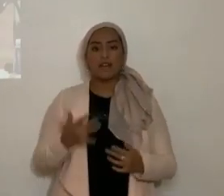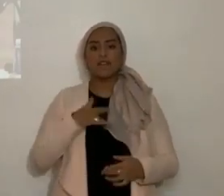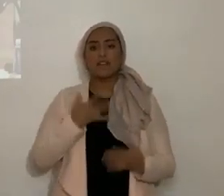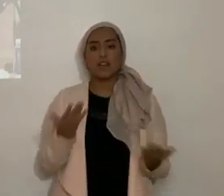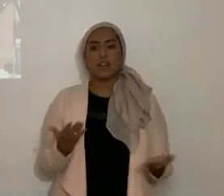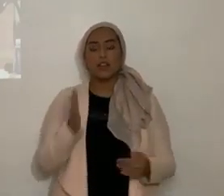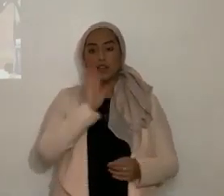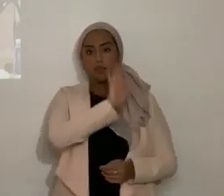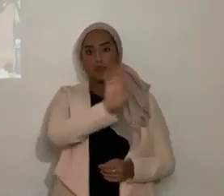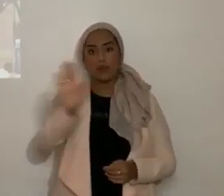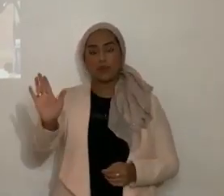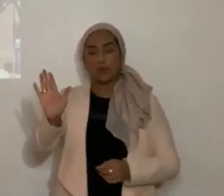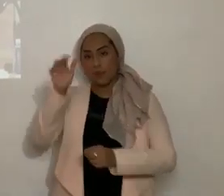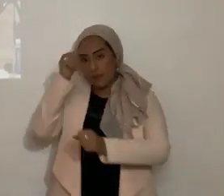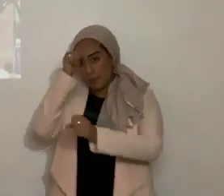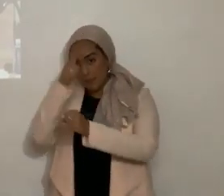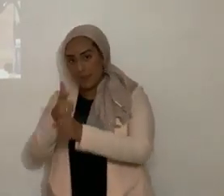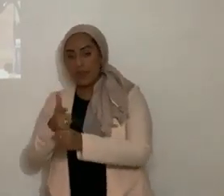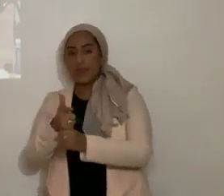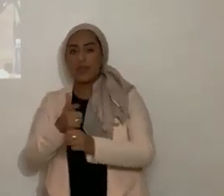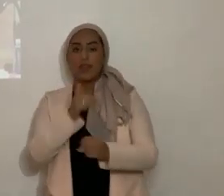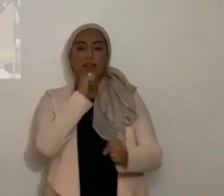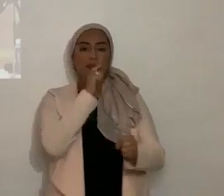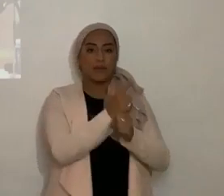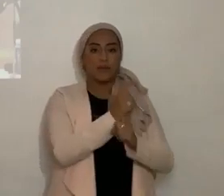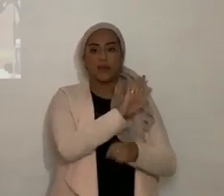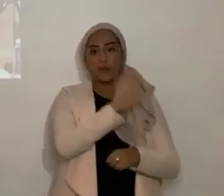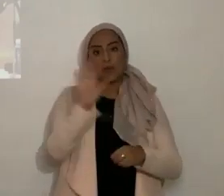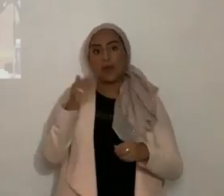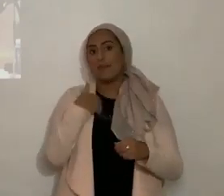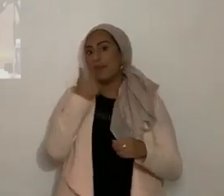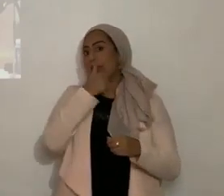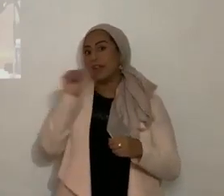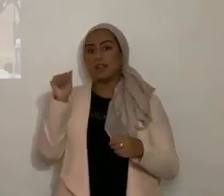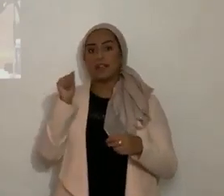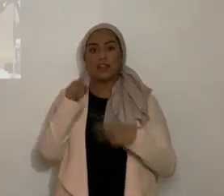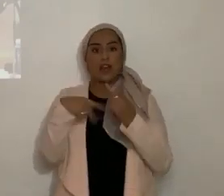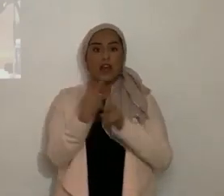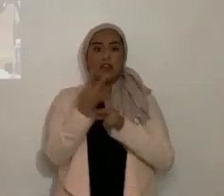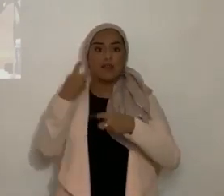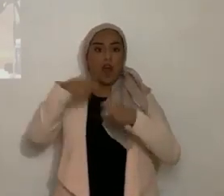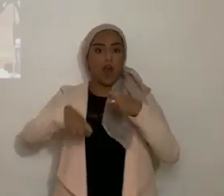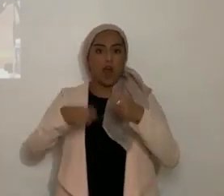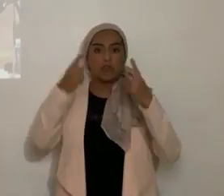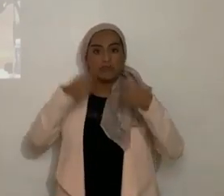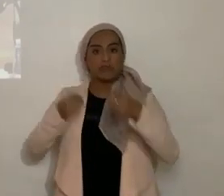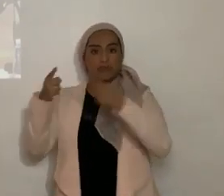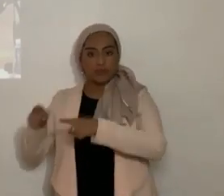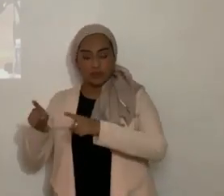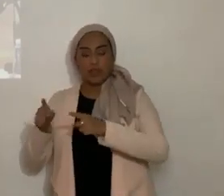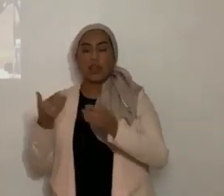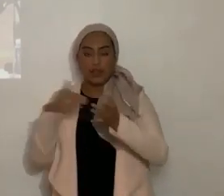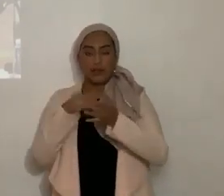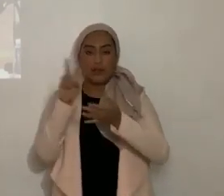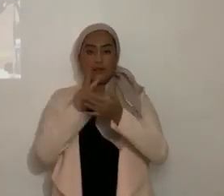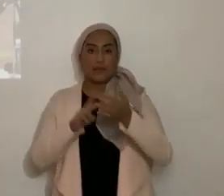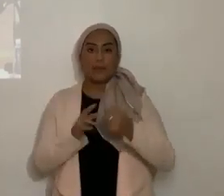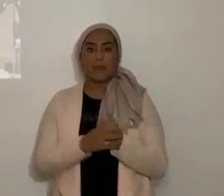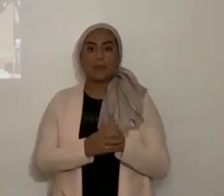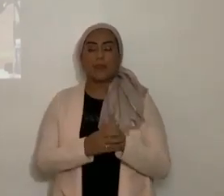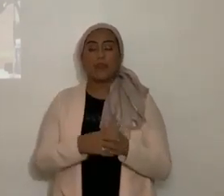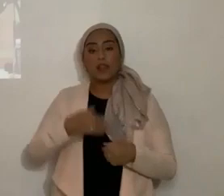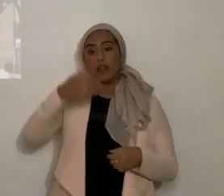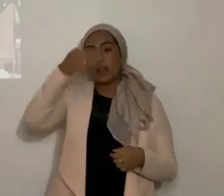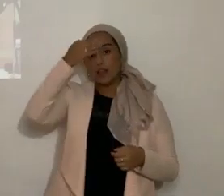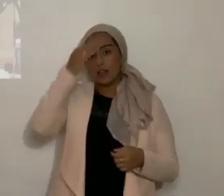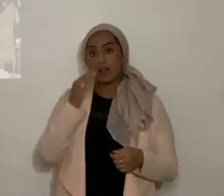Tú, amado hermano, hermana, que estás pasando por alguna situación, vamos a repasarlo.